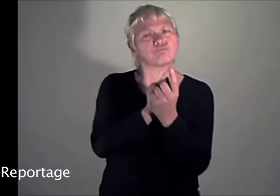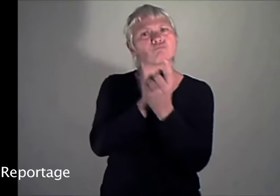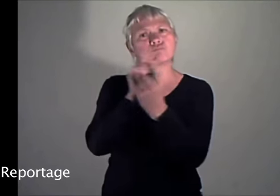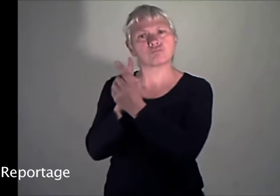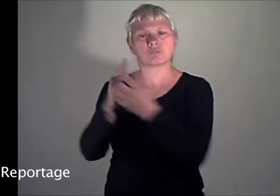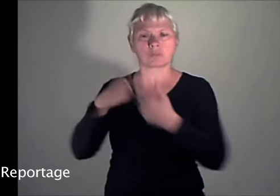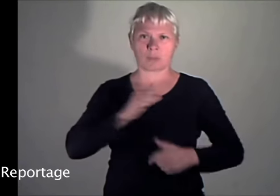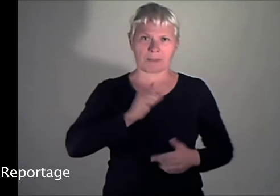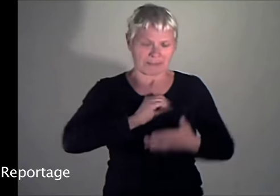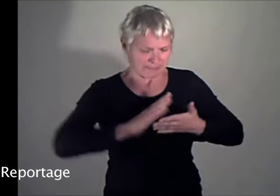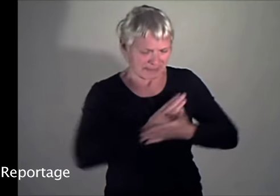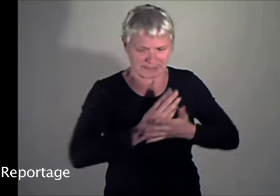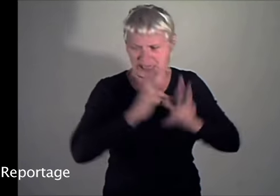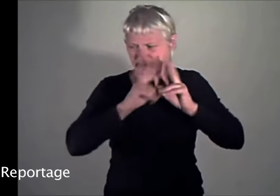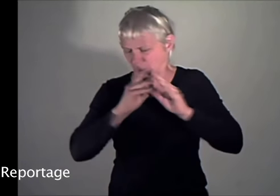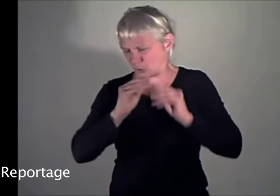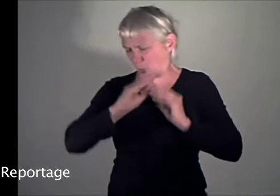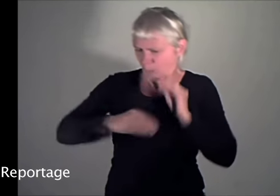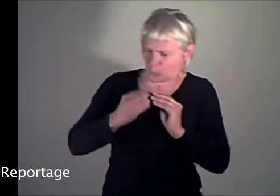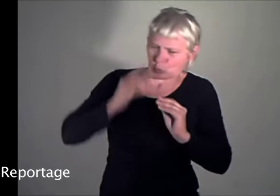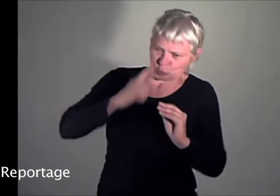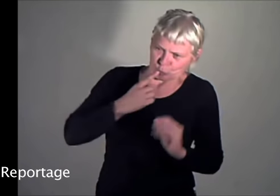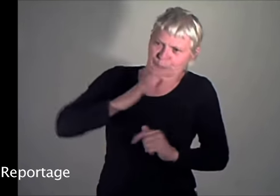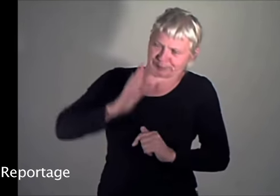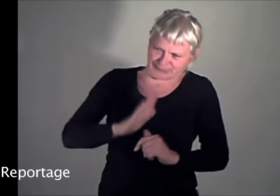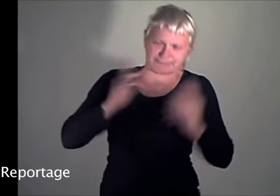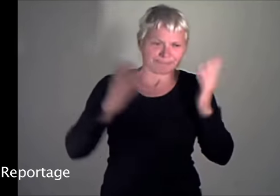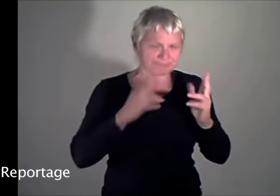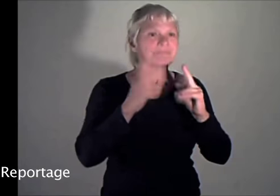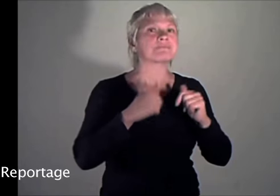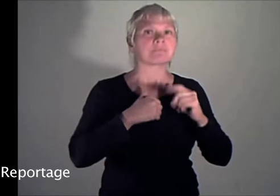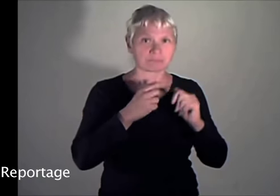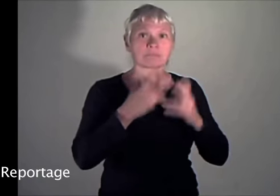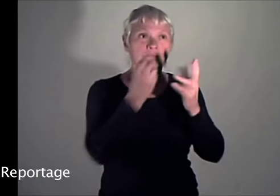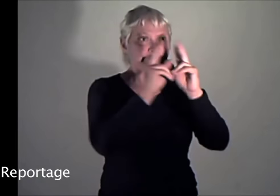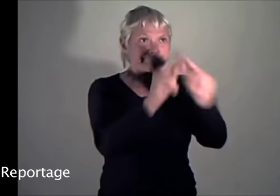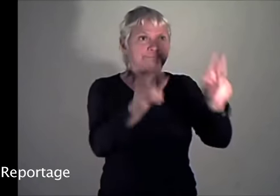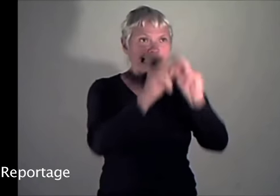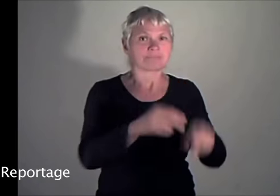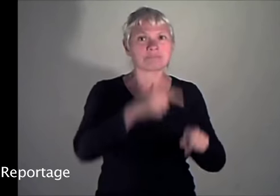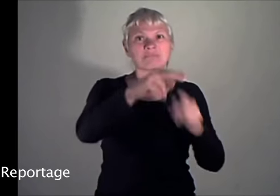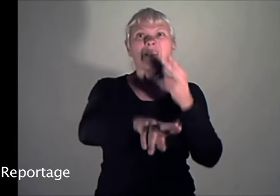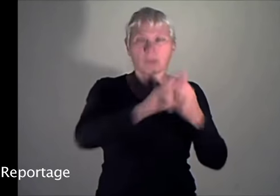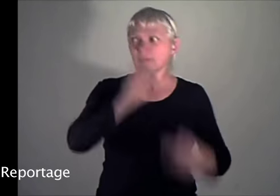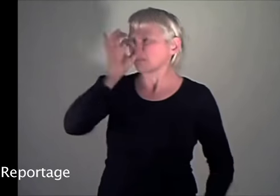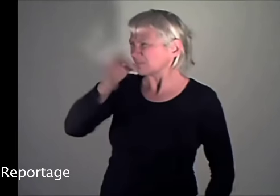rencontré un certain nombre de gens, donc je prépare mon explication, etc. Et tout ce que j'avais à dire, en fait, ils disaient, mais oui, je